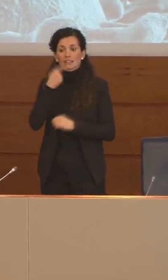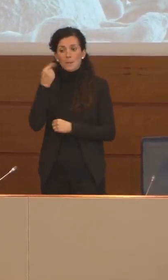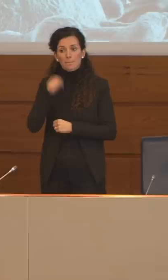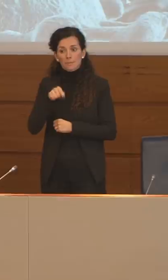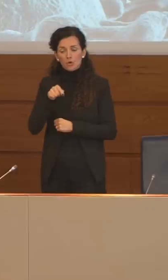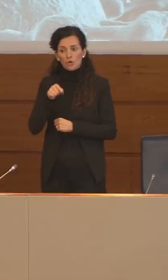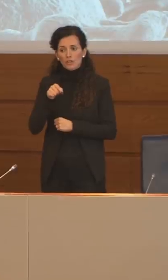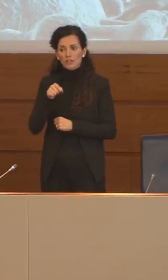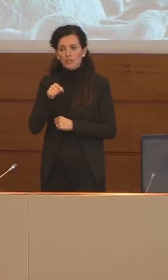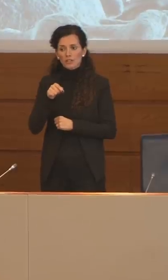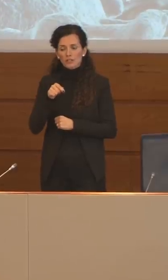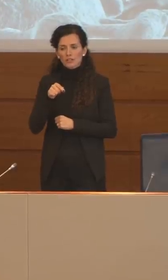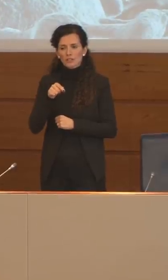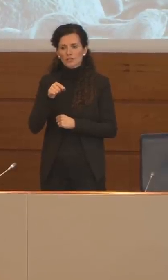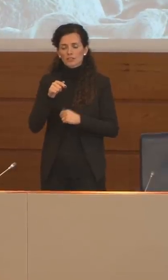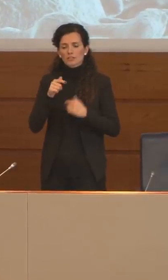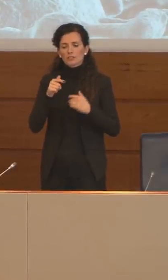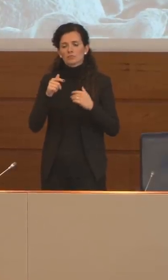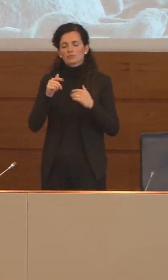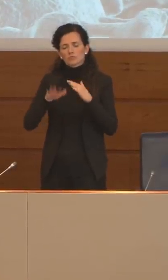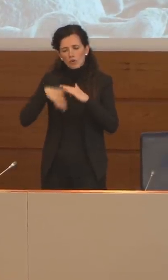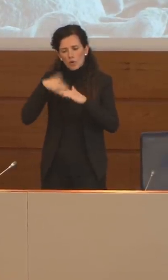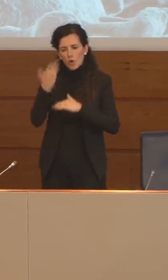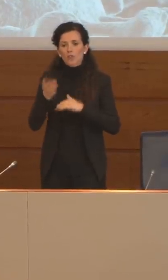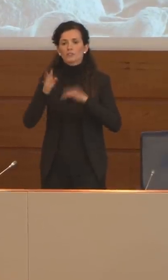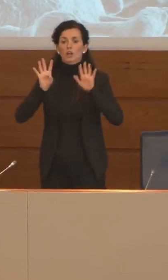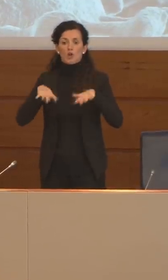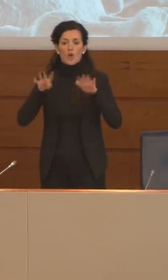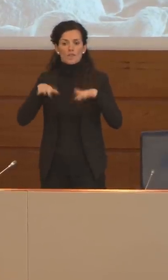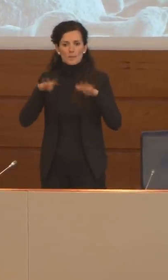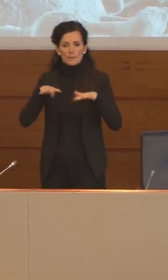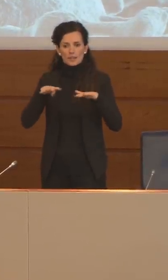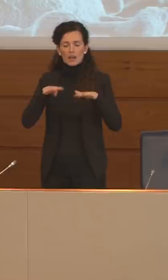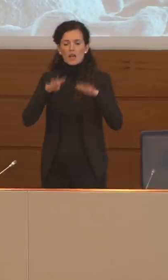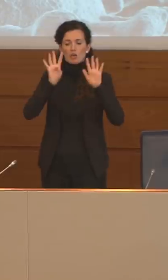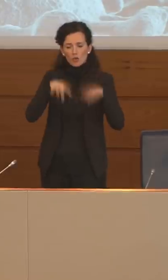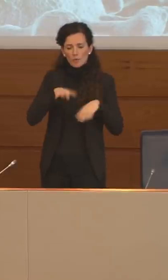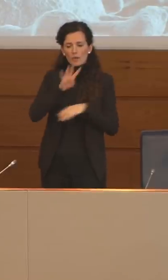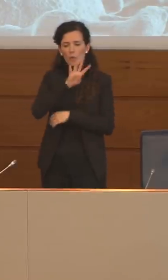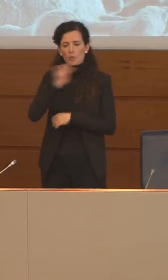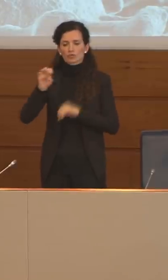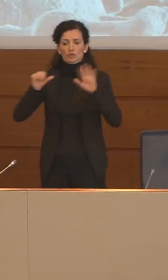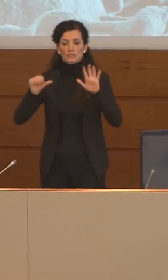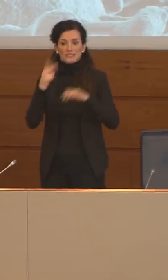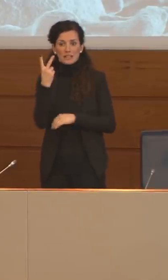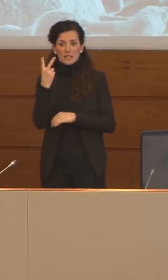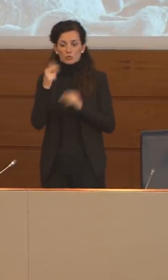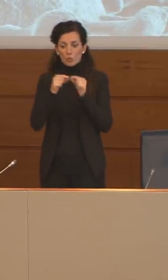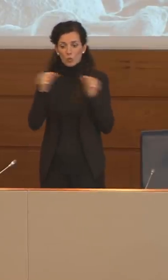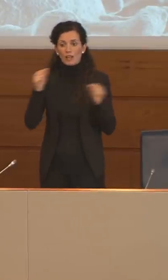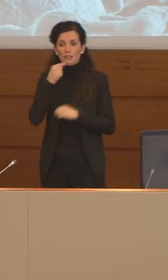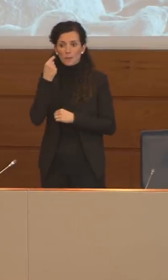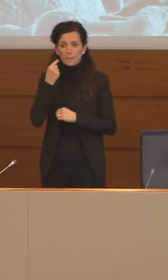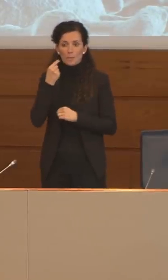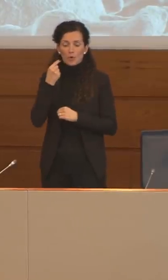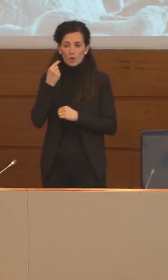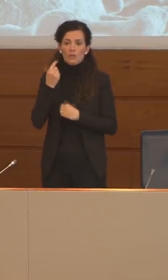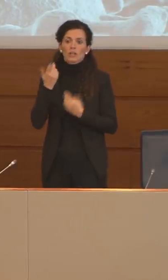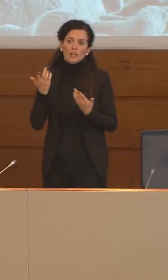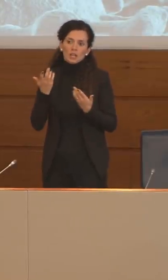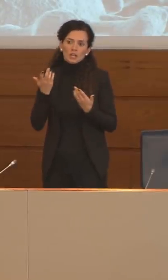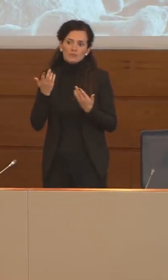prima è di oltre 9 mila per l'esattezza 9.462 un numero veramente